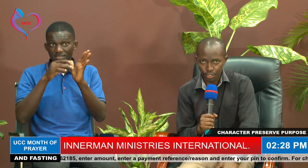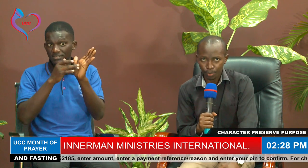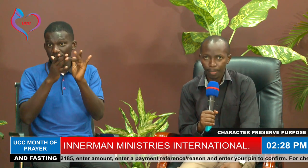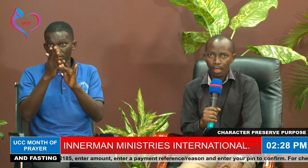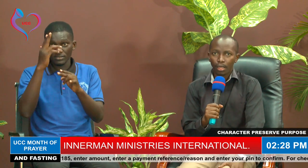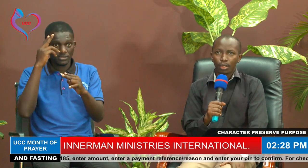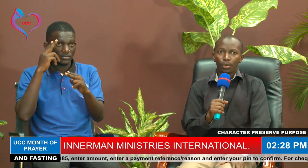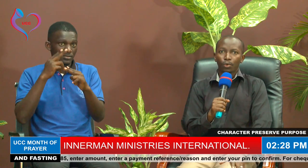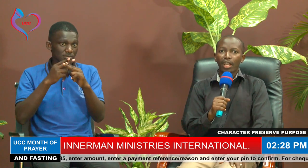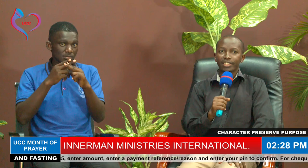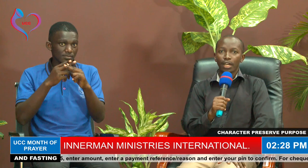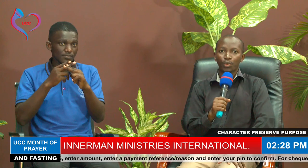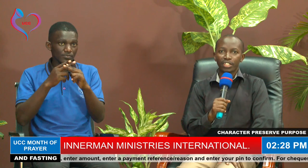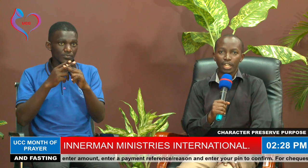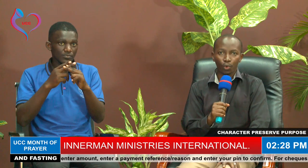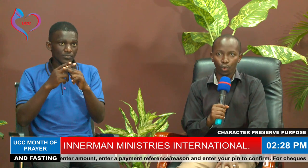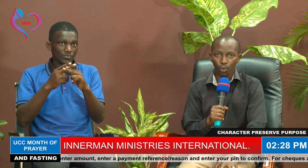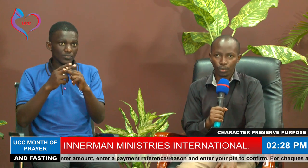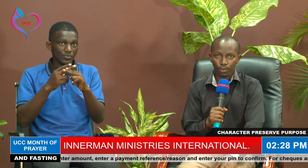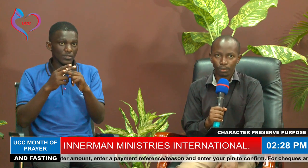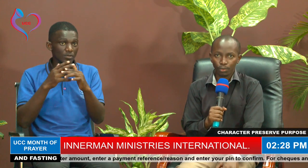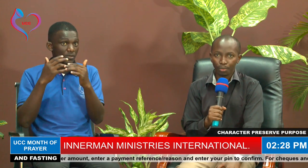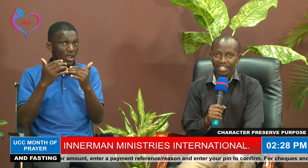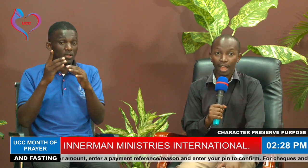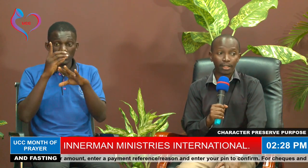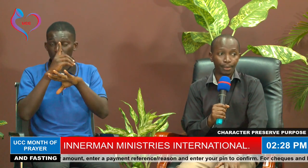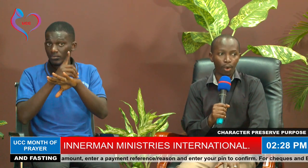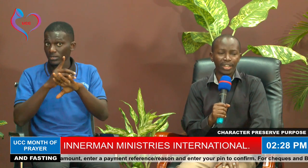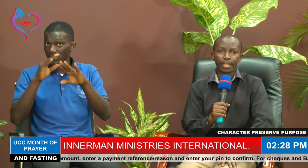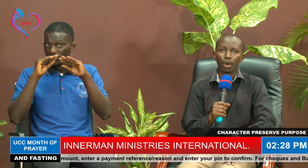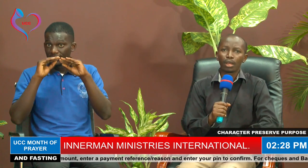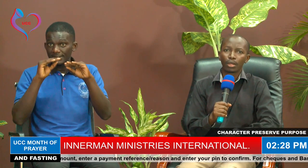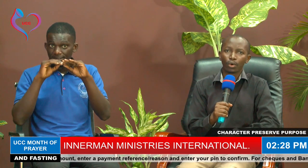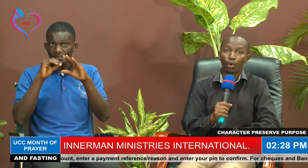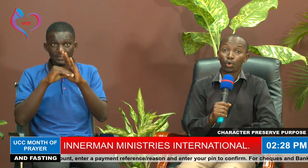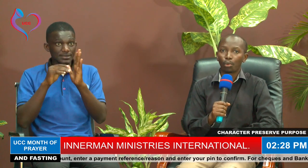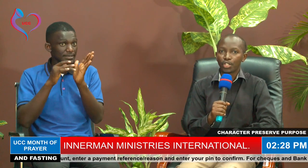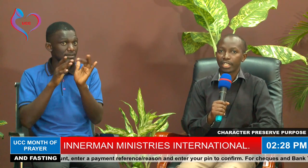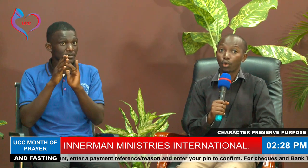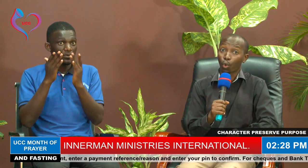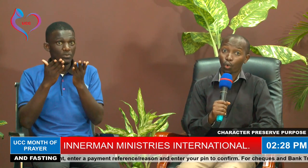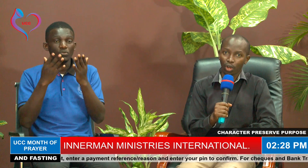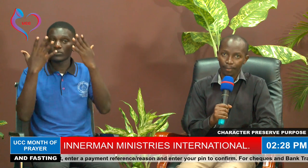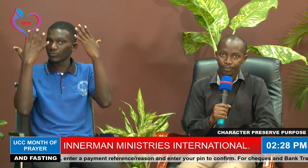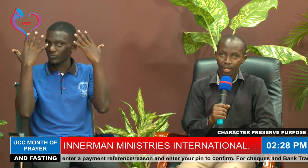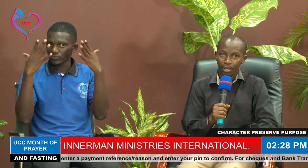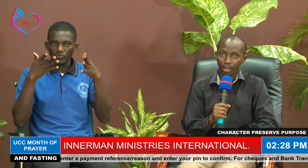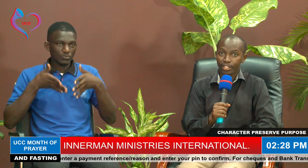Yesu. Kwakasa kusinziira ku nsomesa y'ebyawandiikibwa olwo n'omaze okulokoka. Ensi